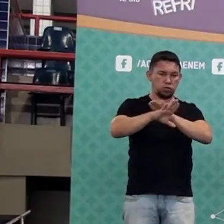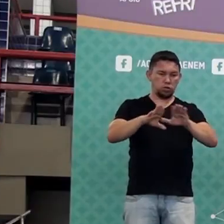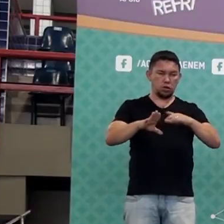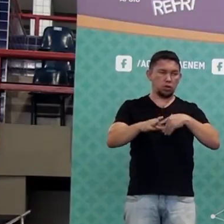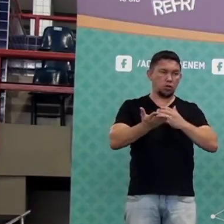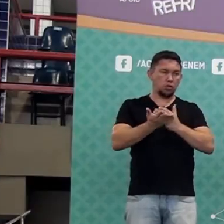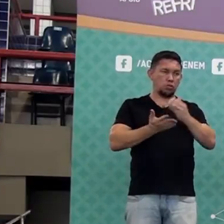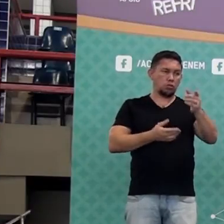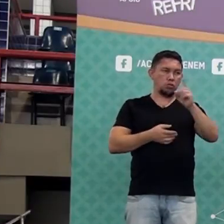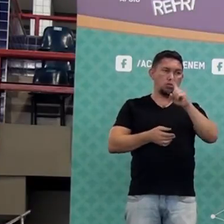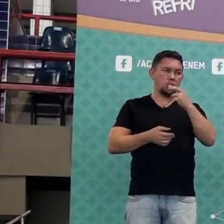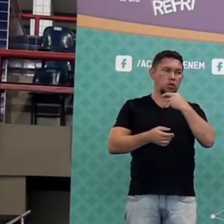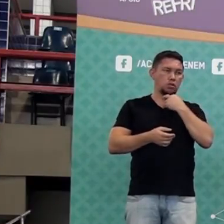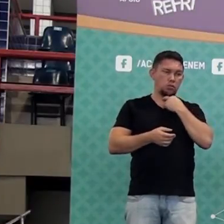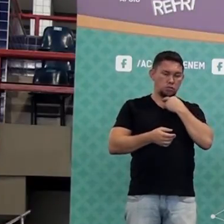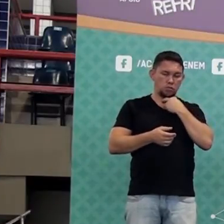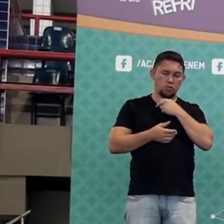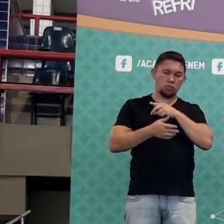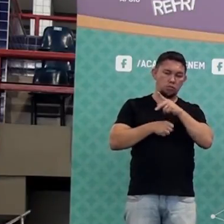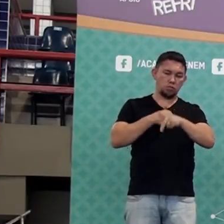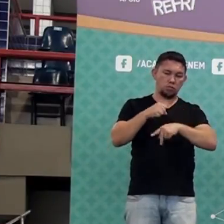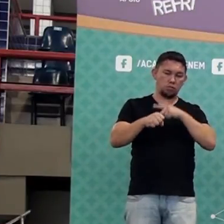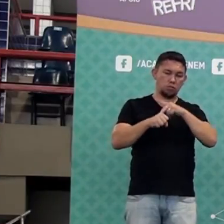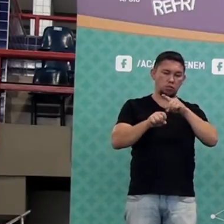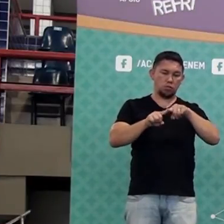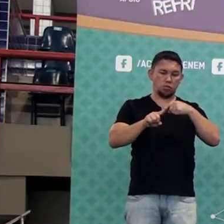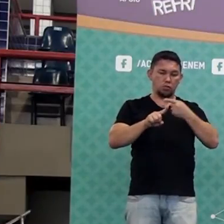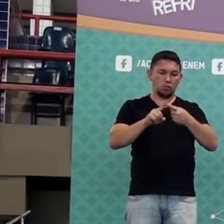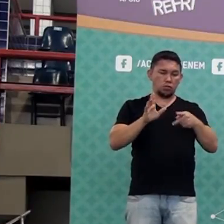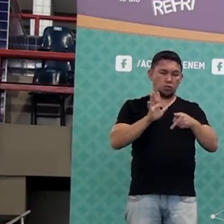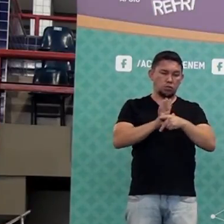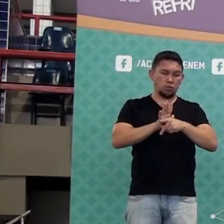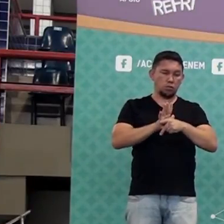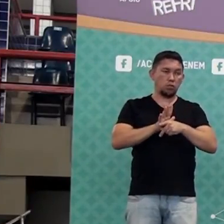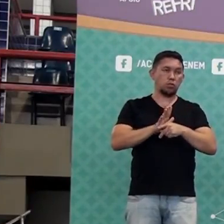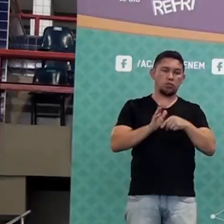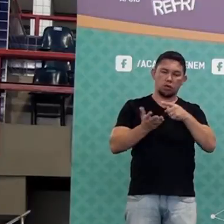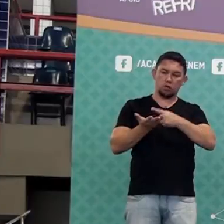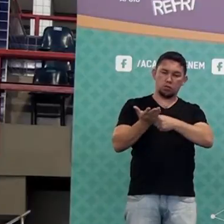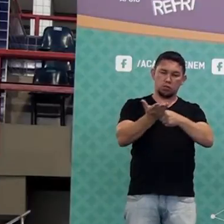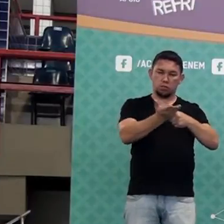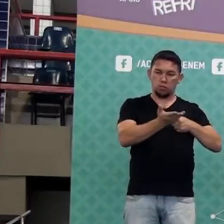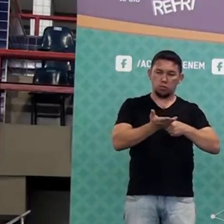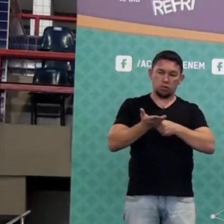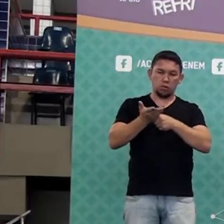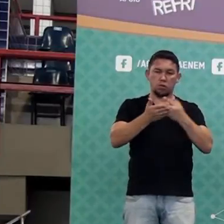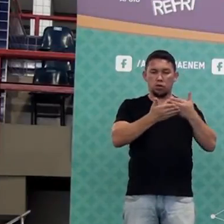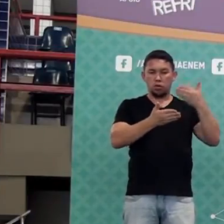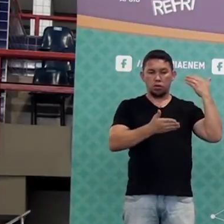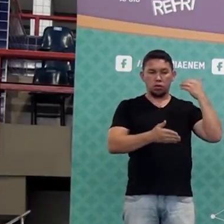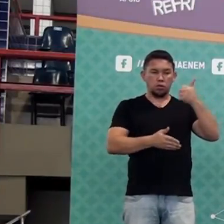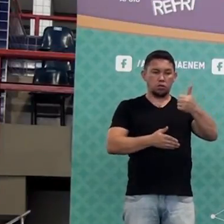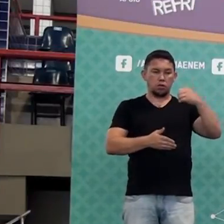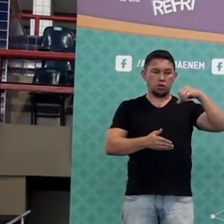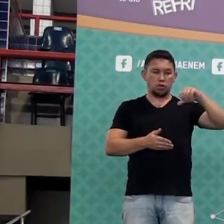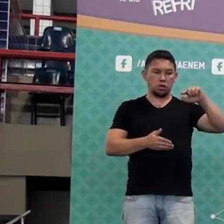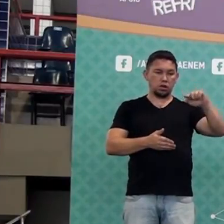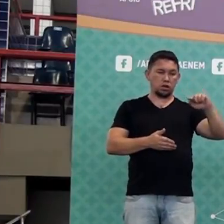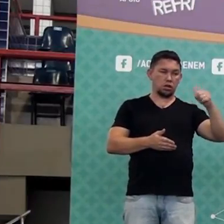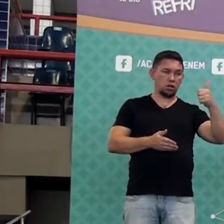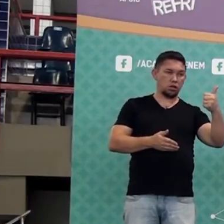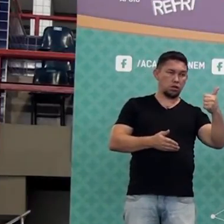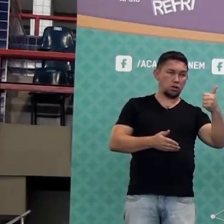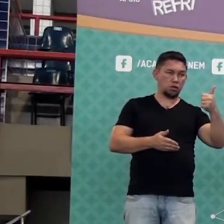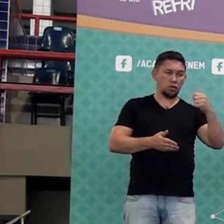levada adiante, tá? Esses países, inclusive, propuseram um acordo lá em 1971, que